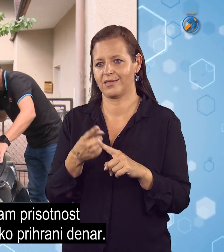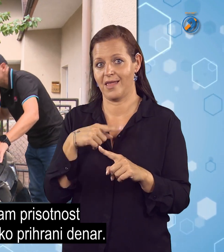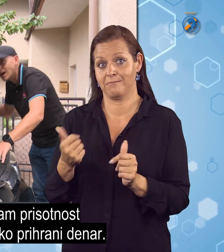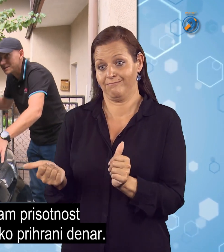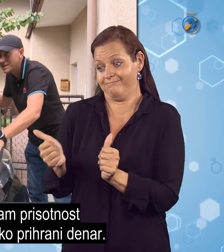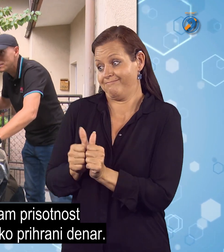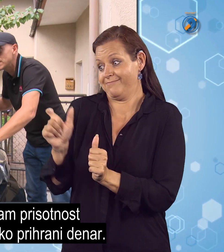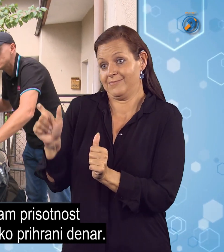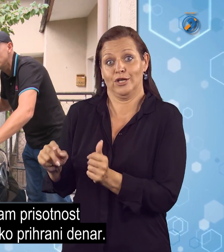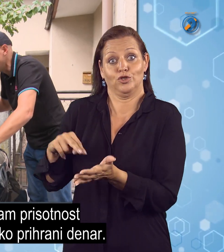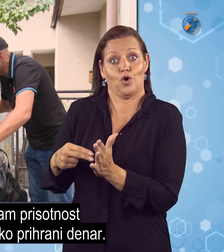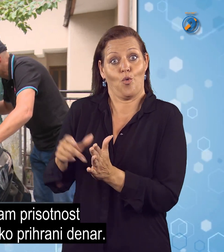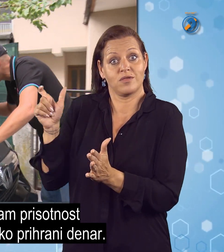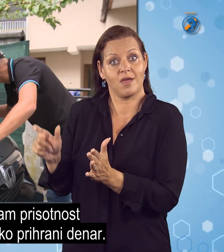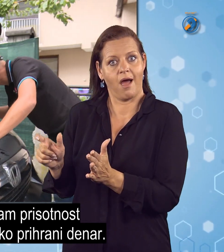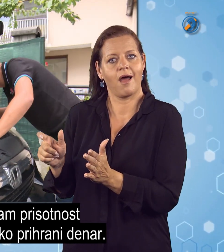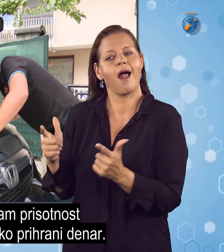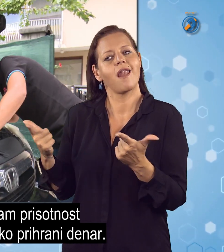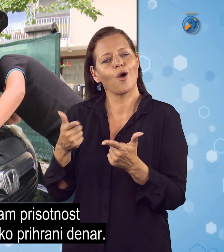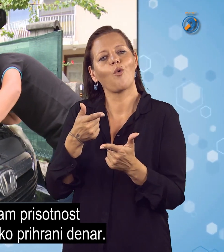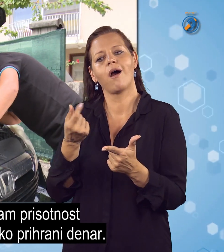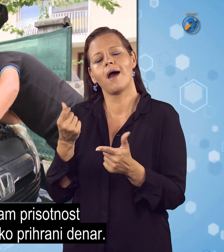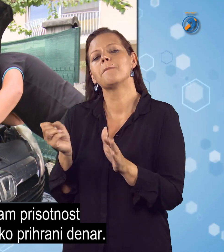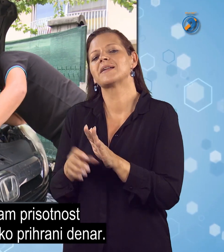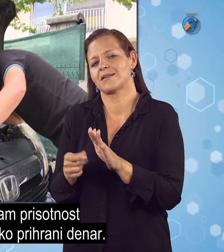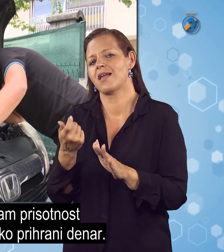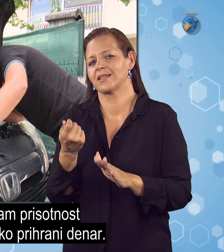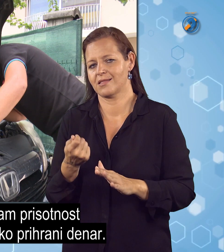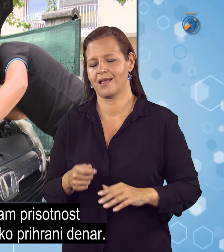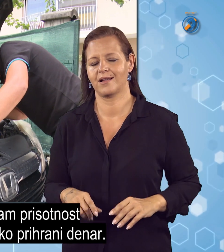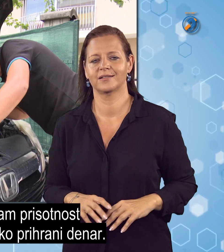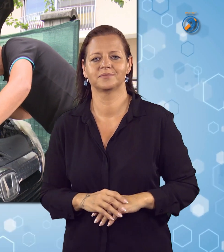Velikokratna prisotnost strokovnjaka lahko prihrani denar.